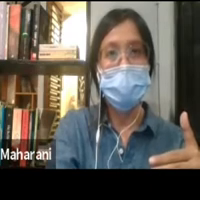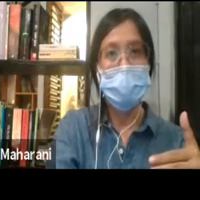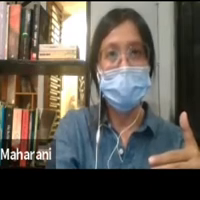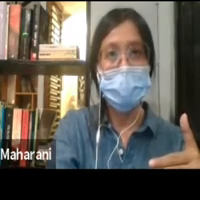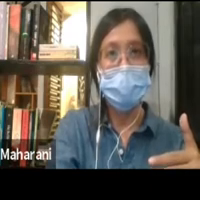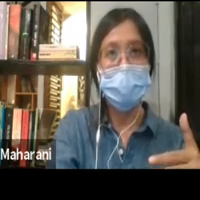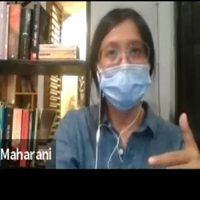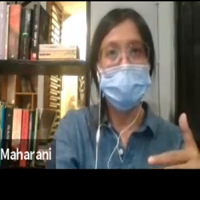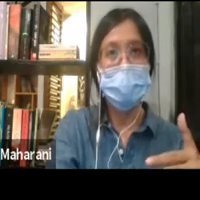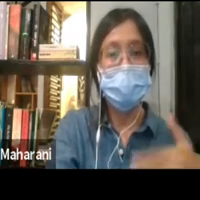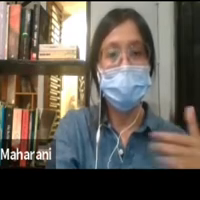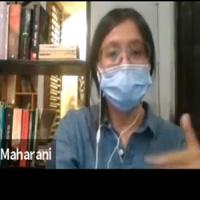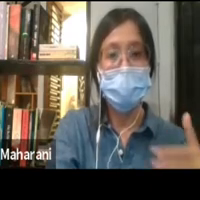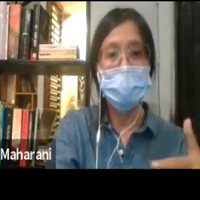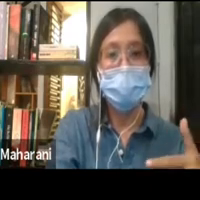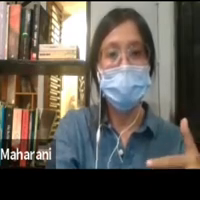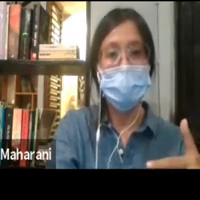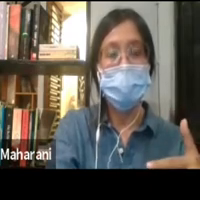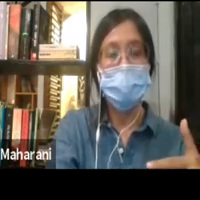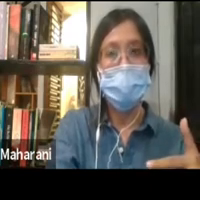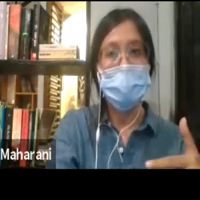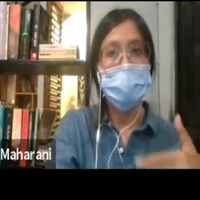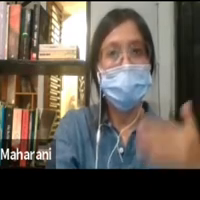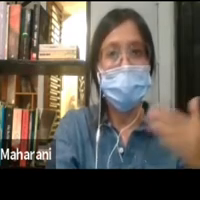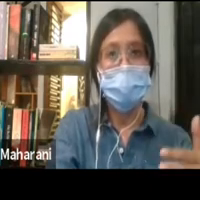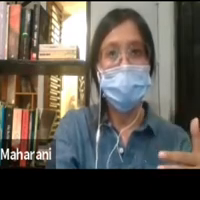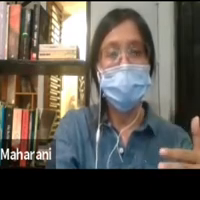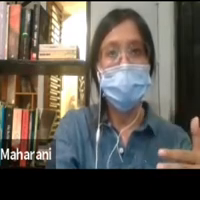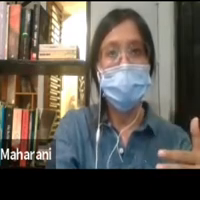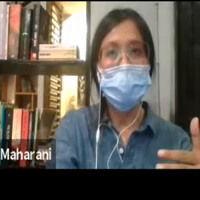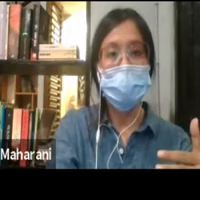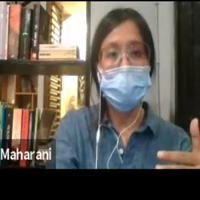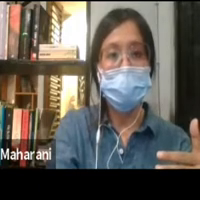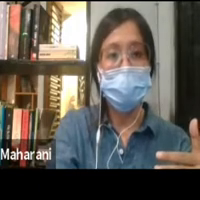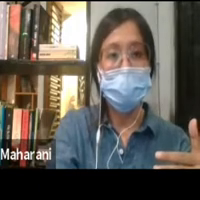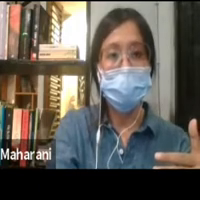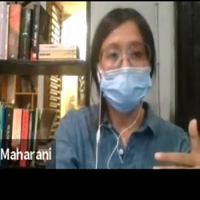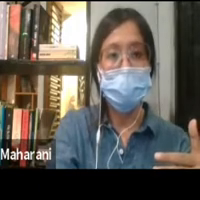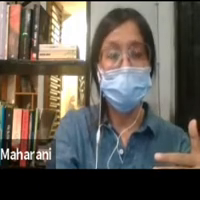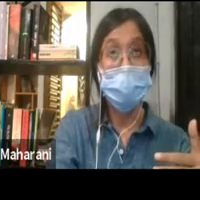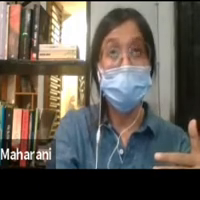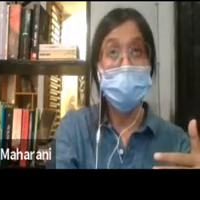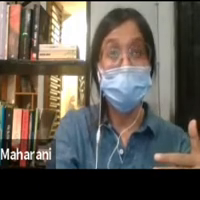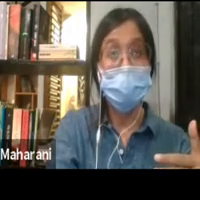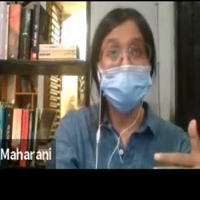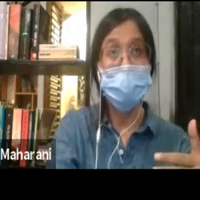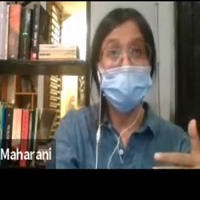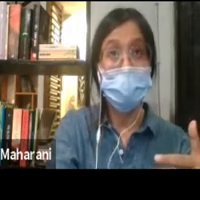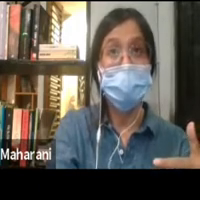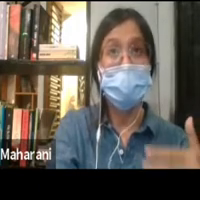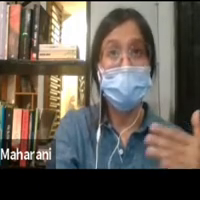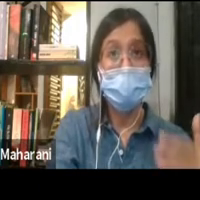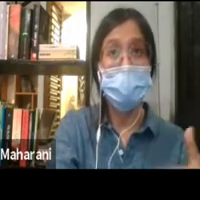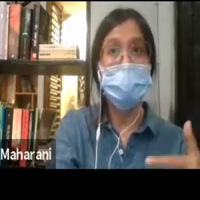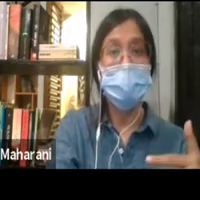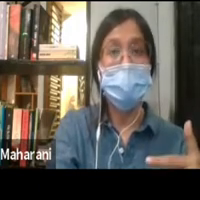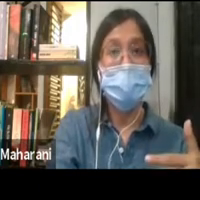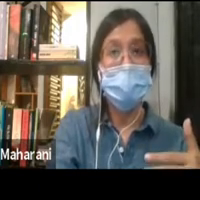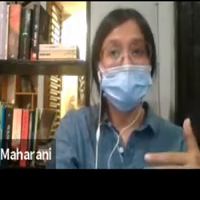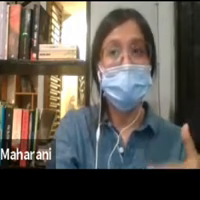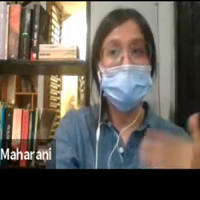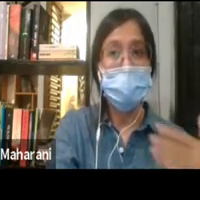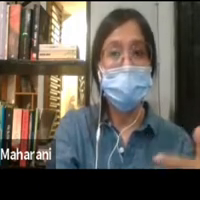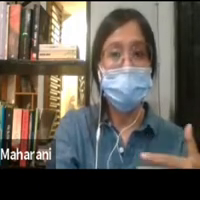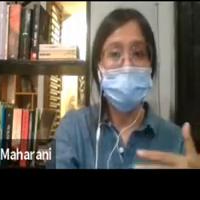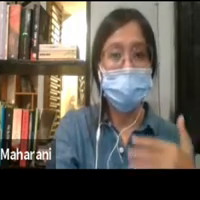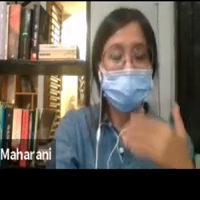tidak relevan atau tidak berhubungan atau keputus, itu akan juga memberikan pertanyaan